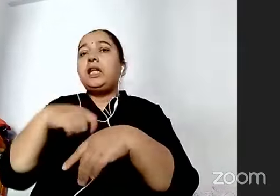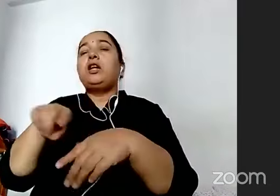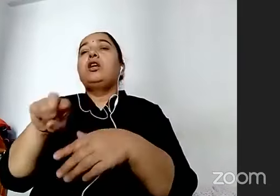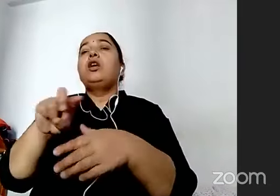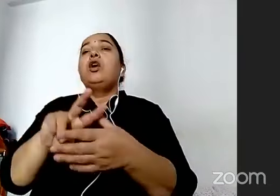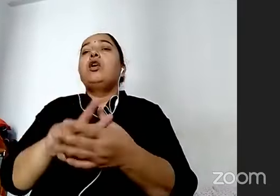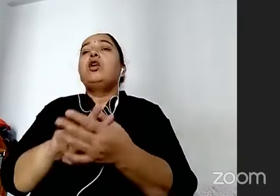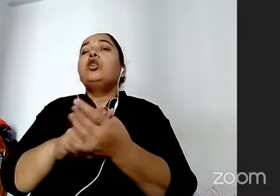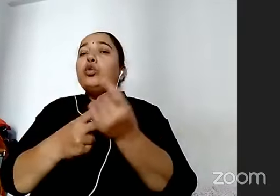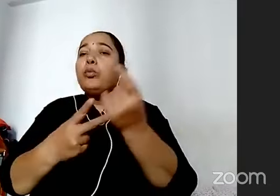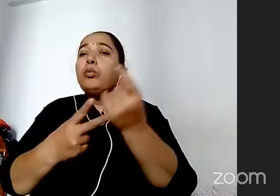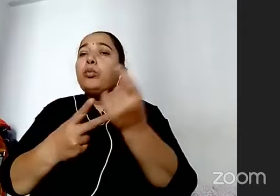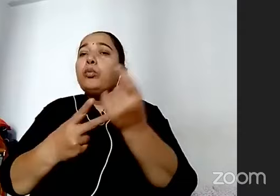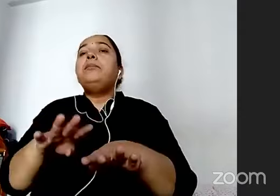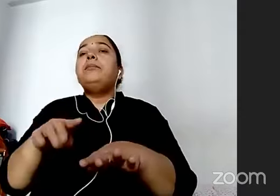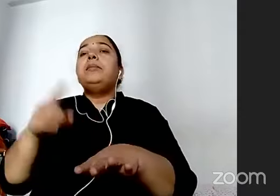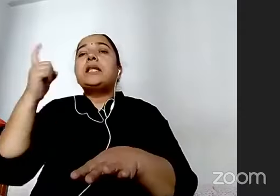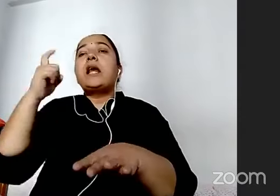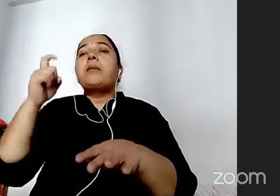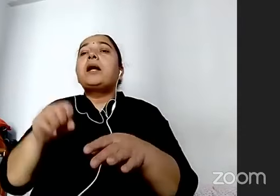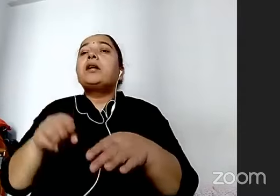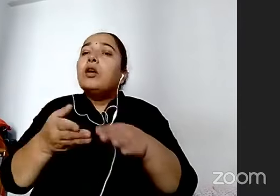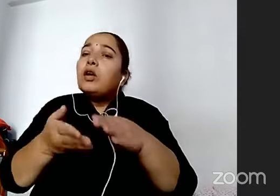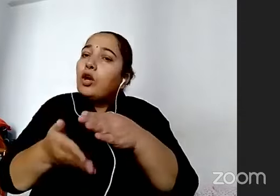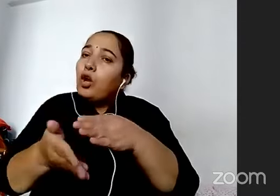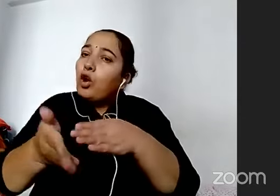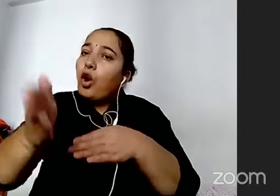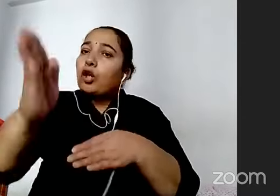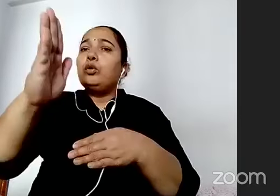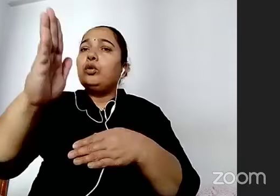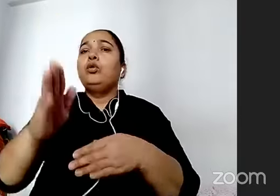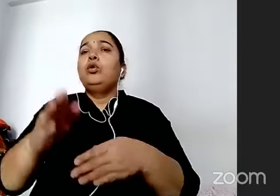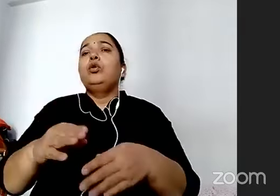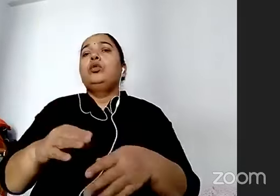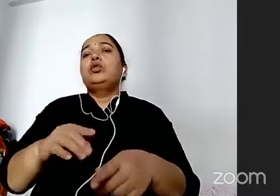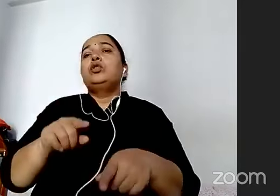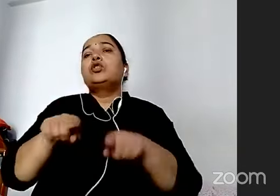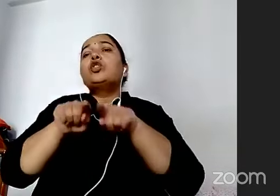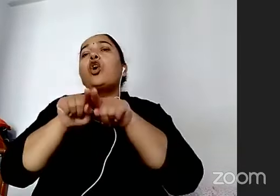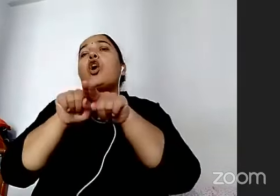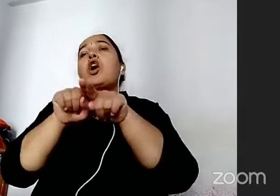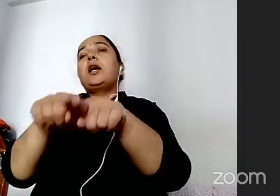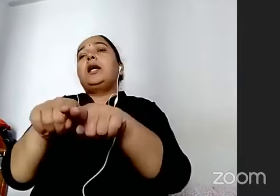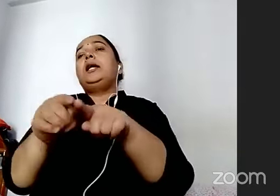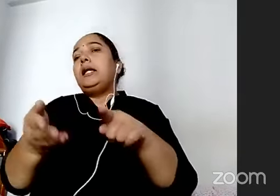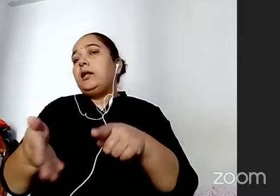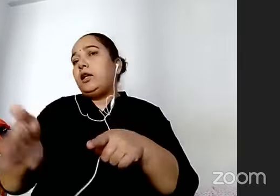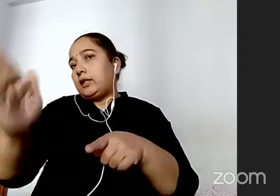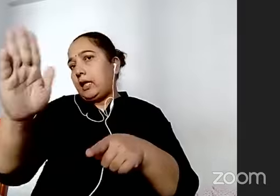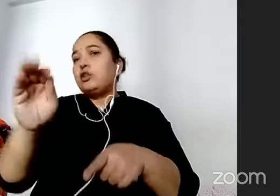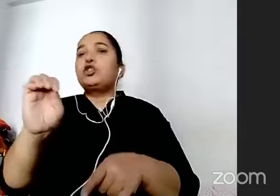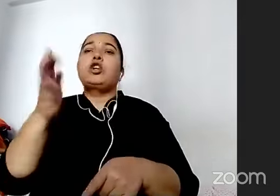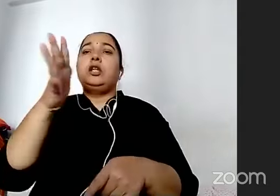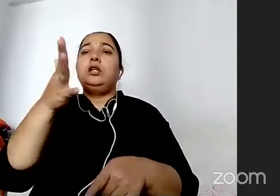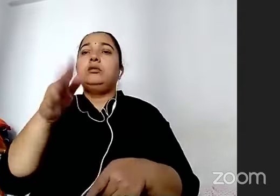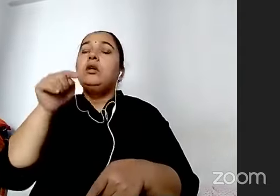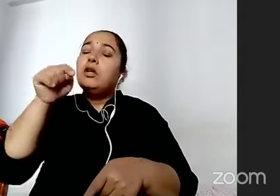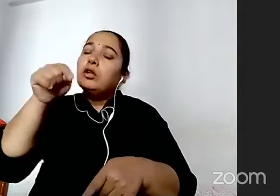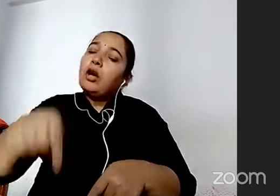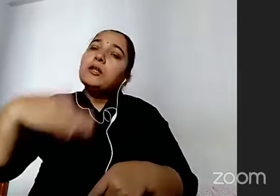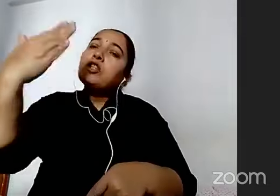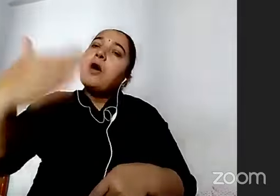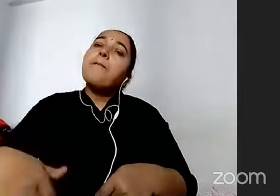अप्रोचमा समानान्तर रूपमा जबसम्म हामीले यो एजेन्डालाई लैजान सक्दैनौँ तबसम्म त्यहाँ चाहिँ समस्या चाहिँ हुन्छ। तर त्यसको लागि